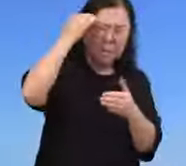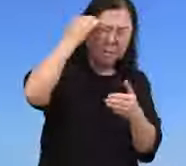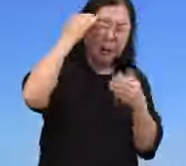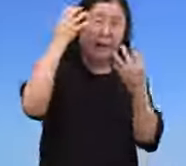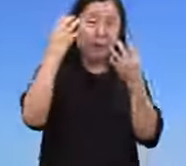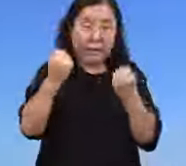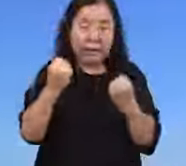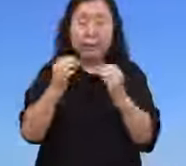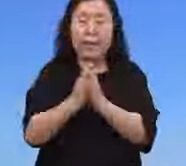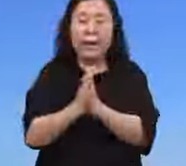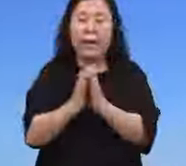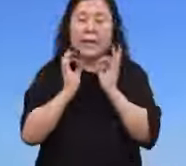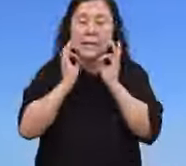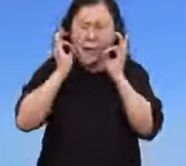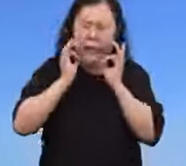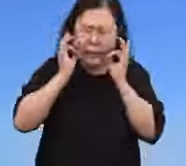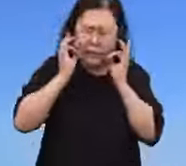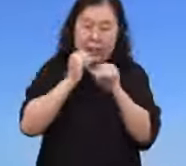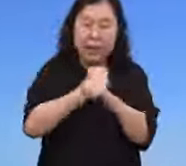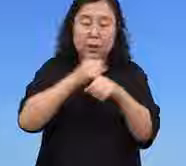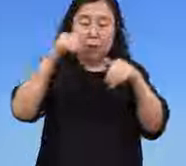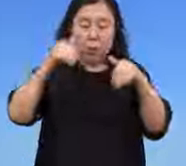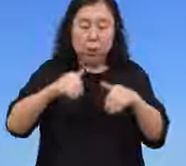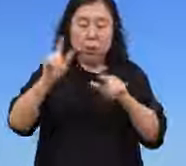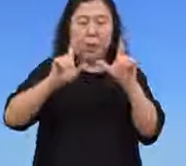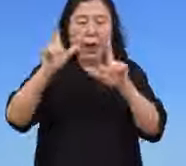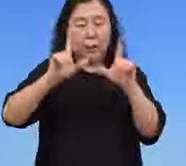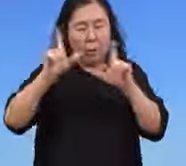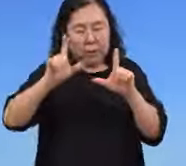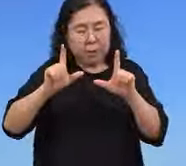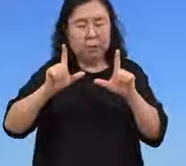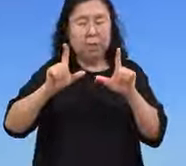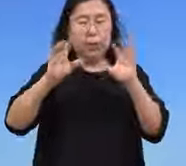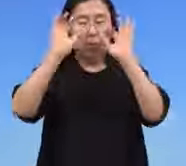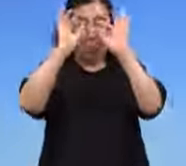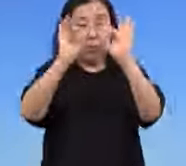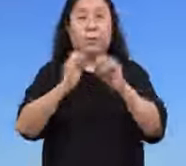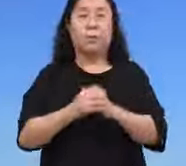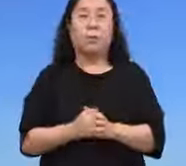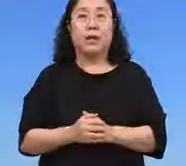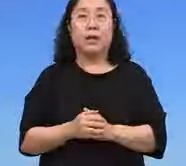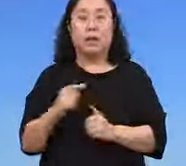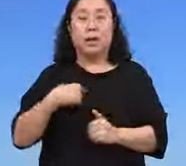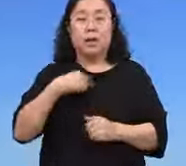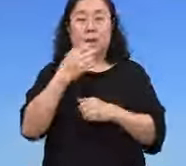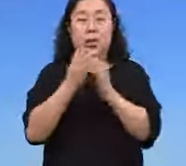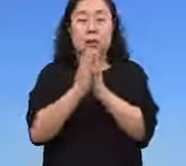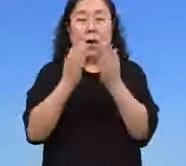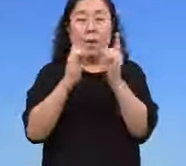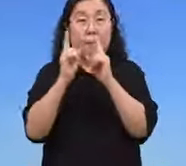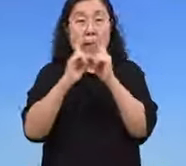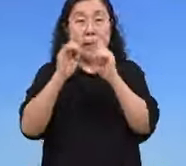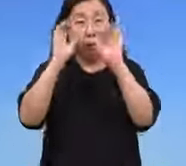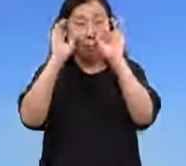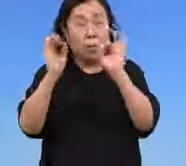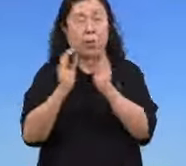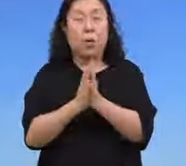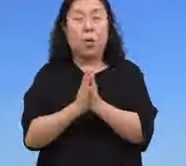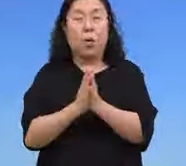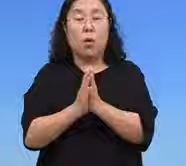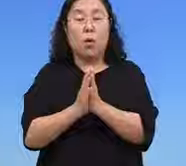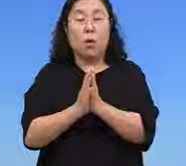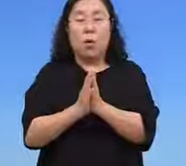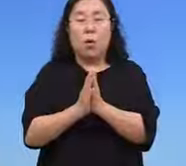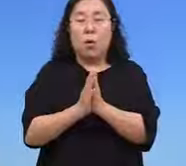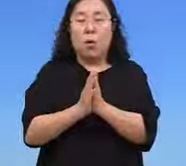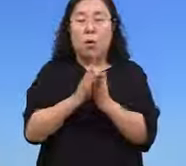이런 내용들을 묵상하면서 어려움 중에 있는 많은 미자리 교회 목사님들과 사모님들 생각이 났습니다. 결과물로